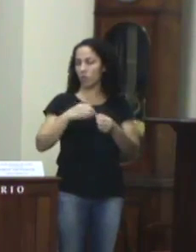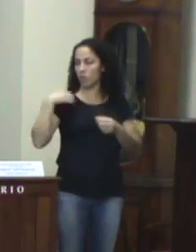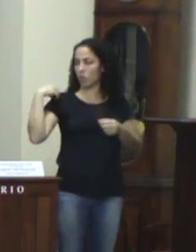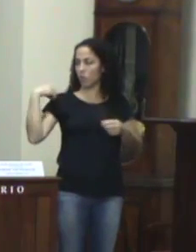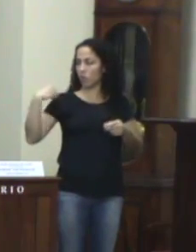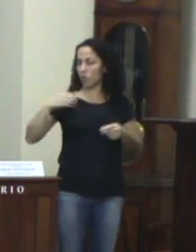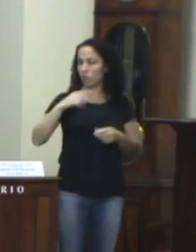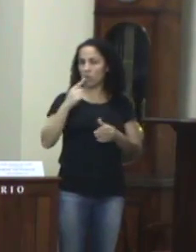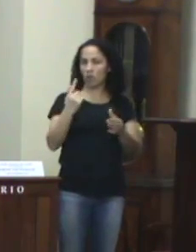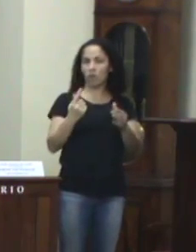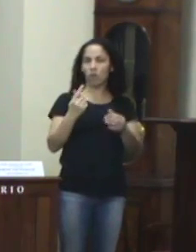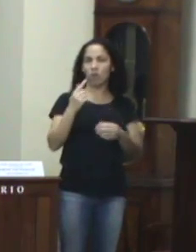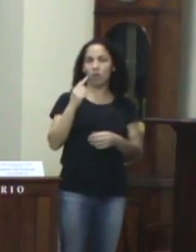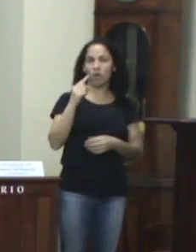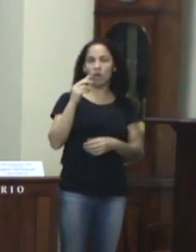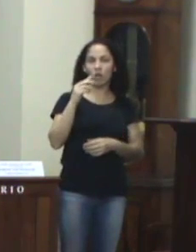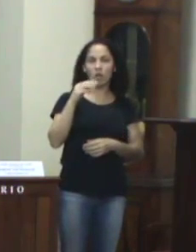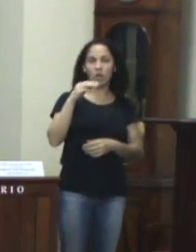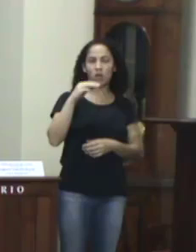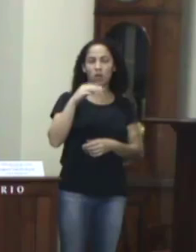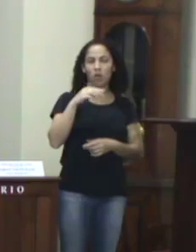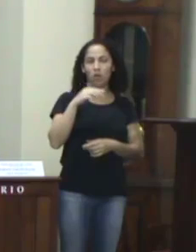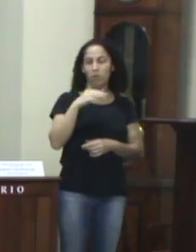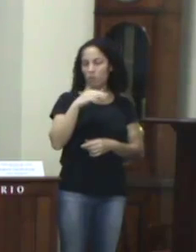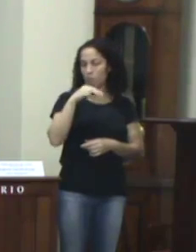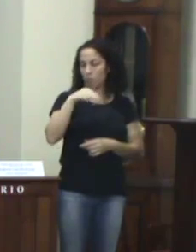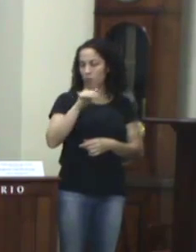Rubião, assessora parlamentar.